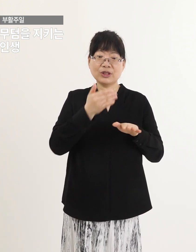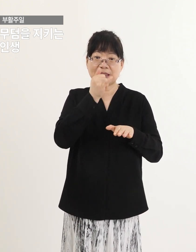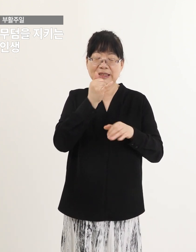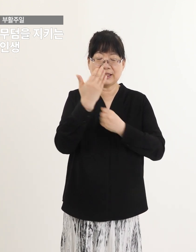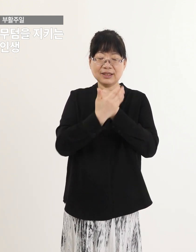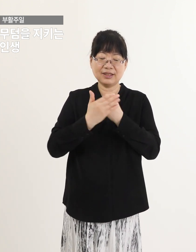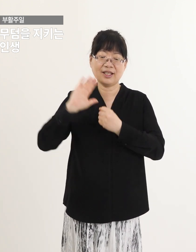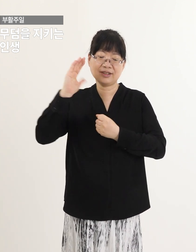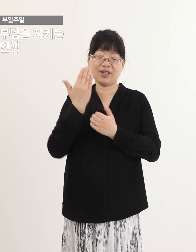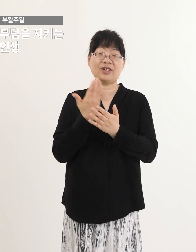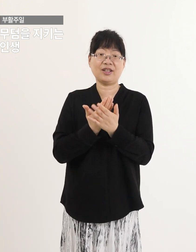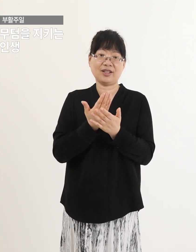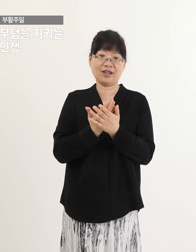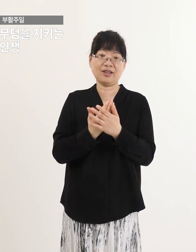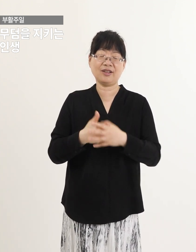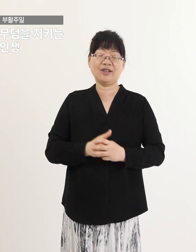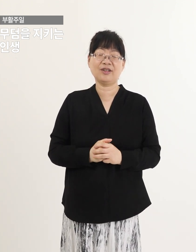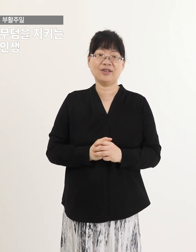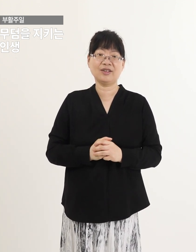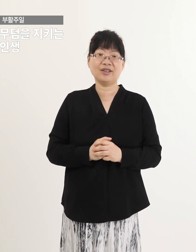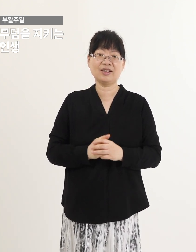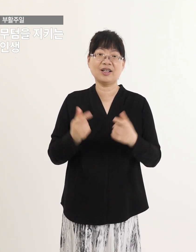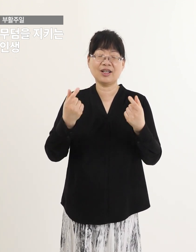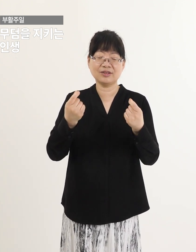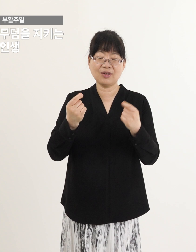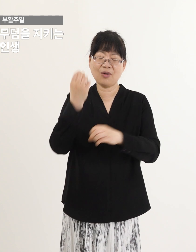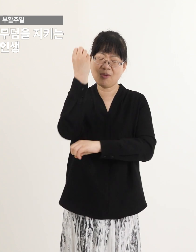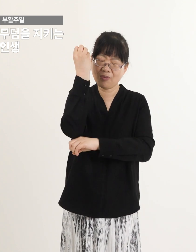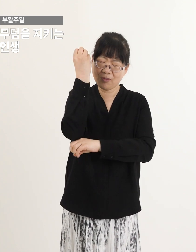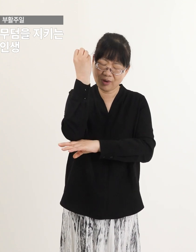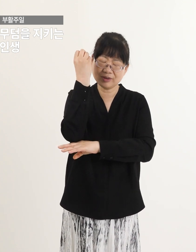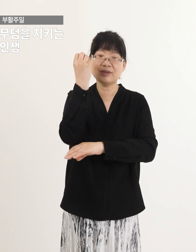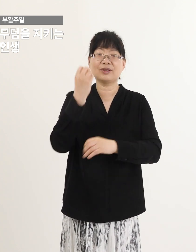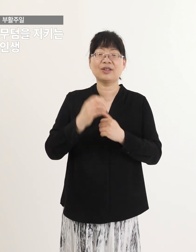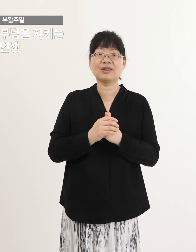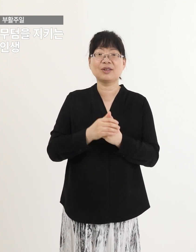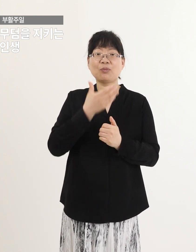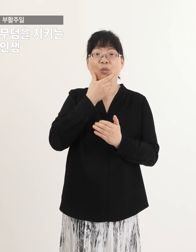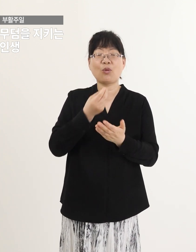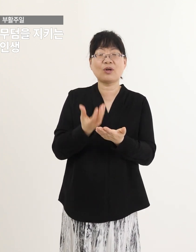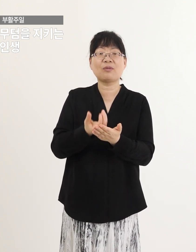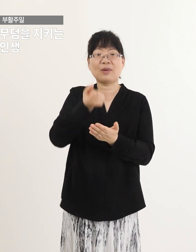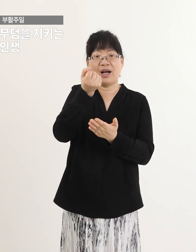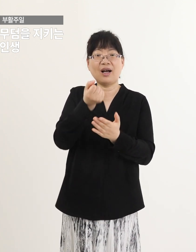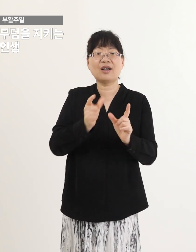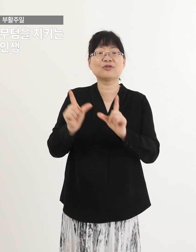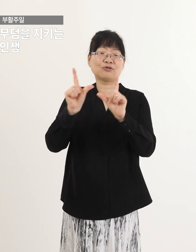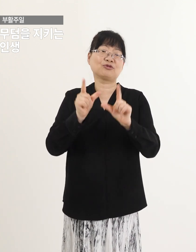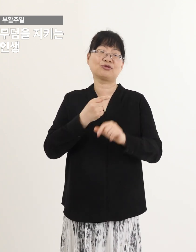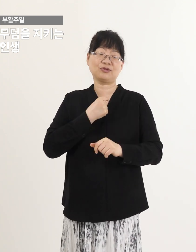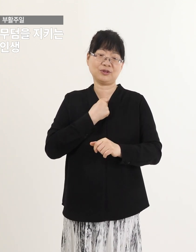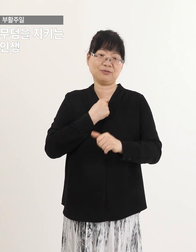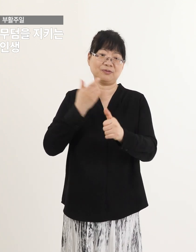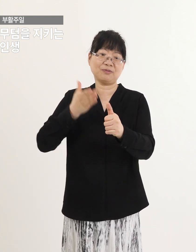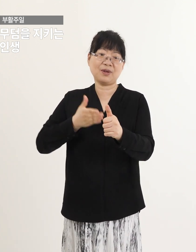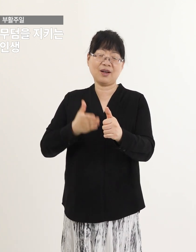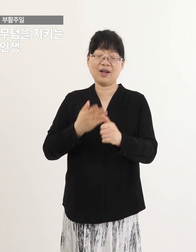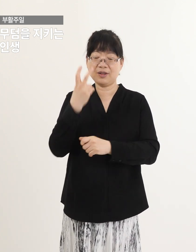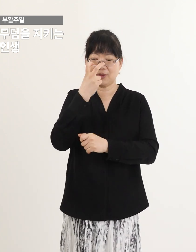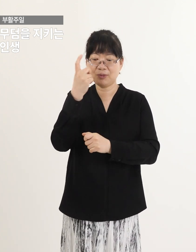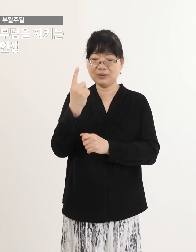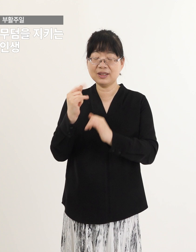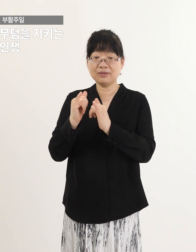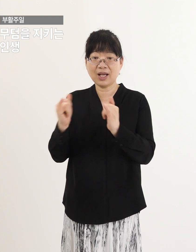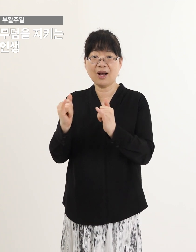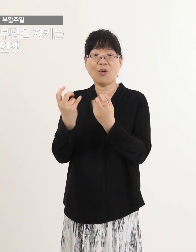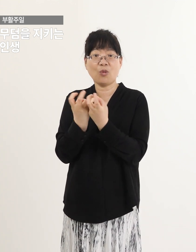하여 주시옵소서. 이런 원초적인 복이 있어야 돼요. 아니, 경비병들이 어떻게 이럴